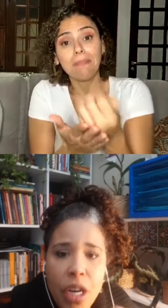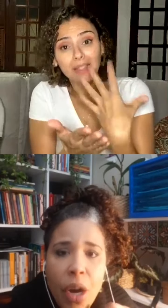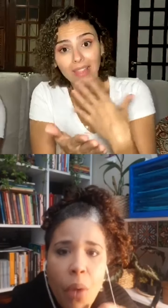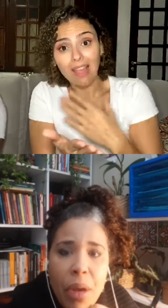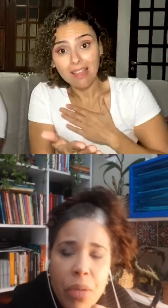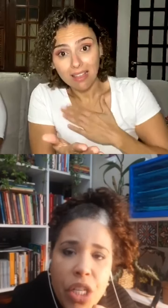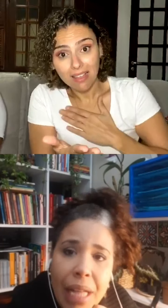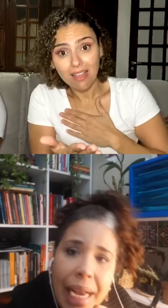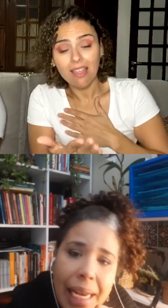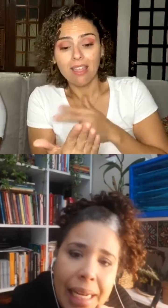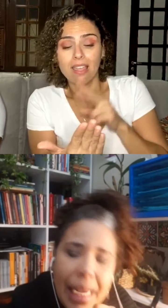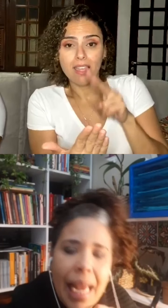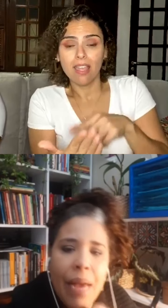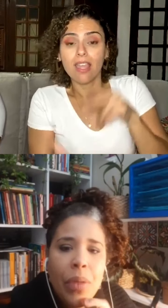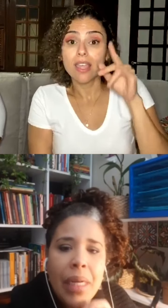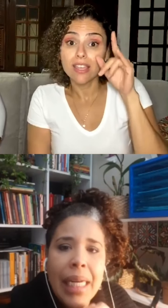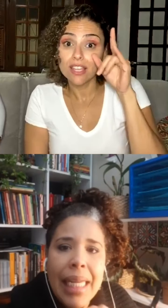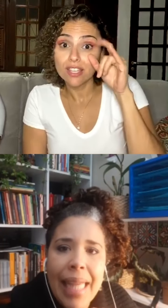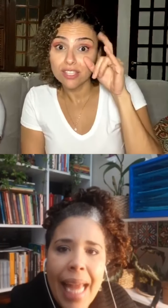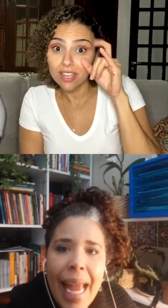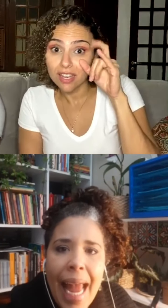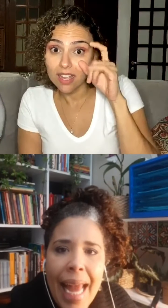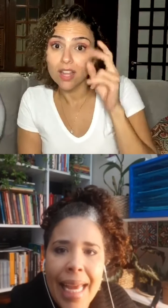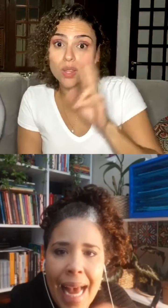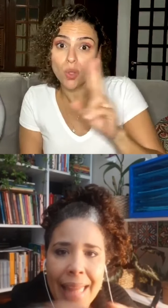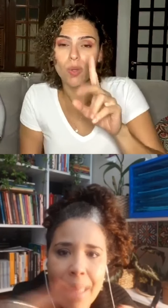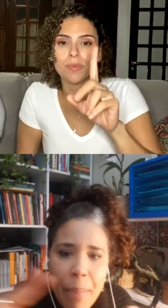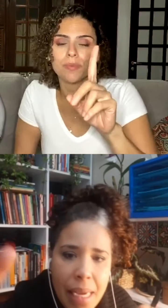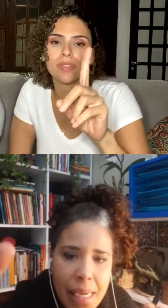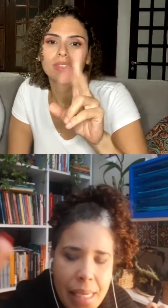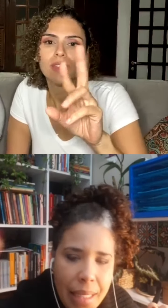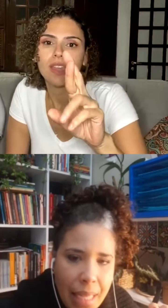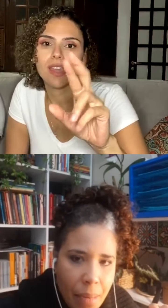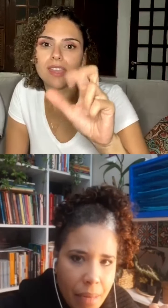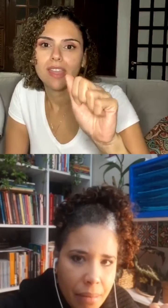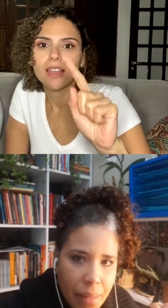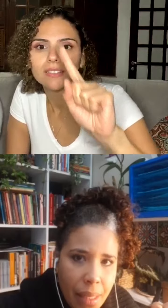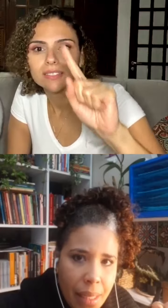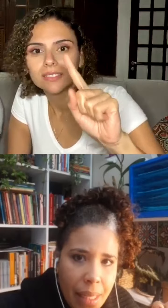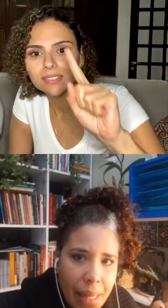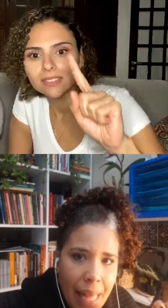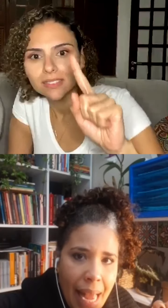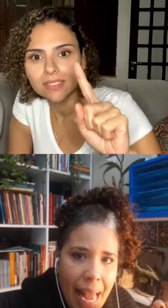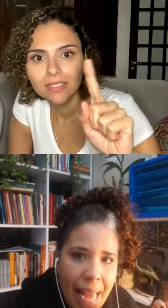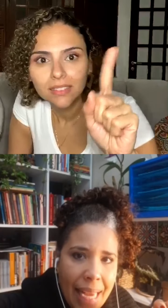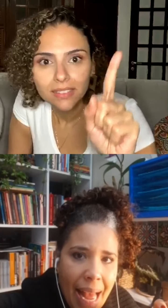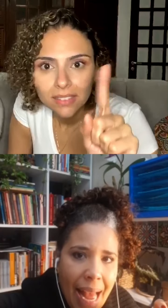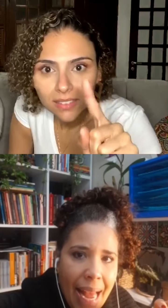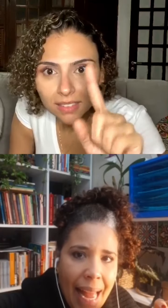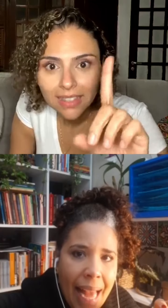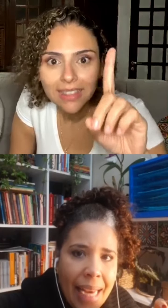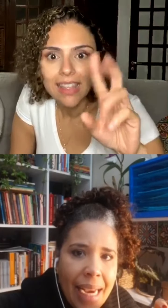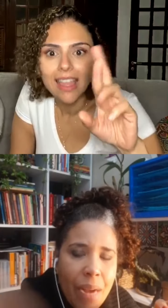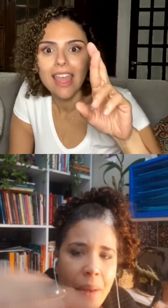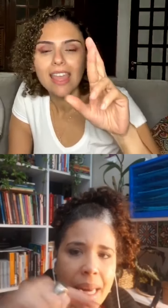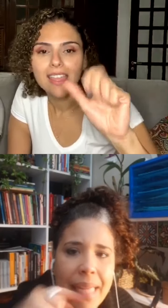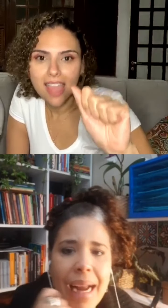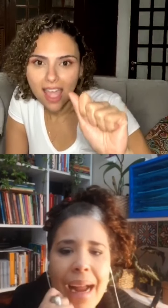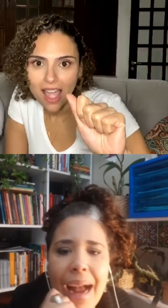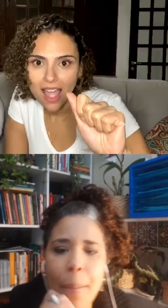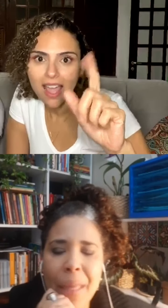o meu Instagram é o DRA, tá bem aqui em cima, DRA, Érica com a